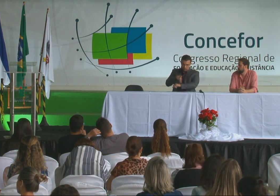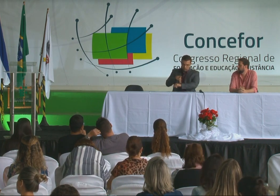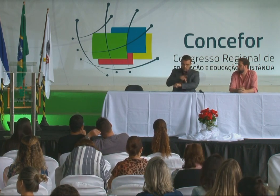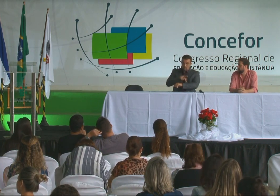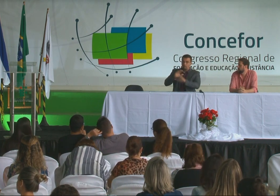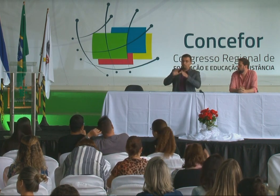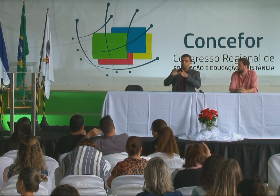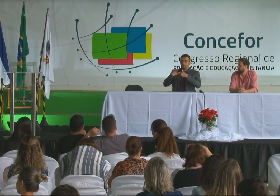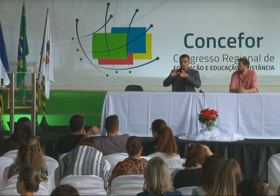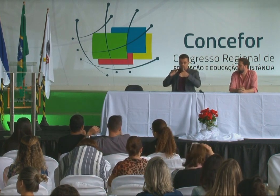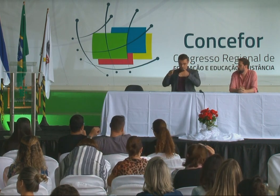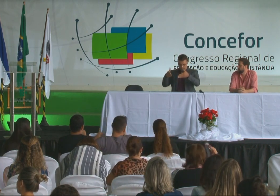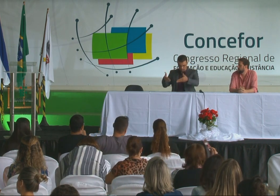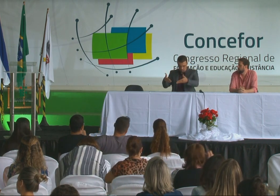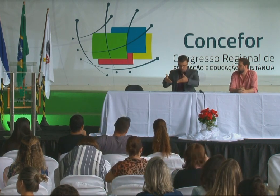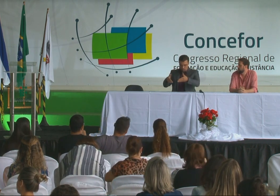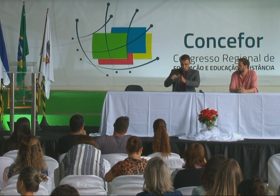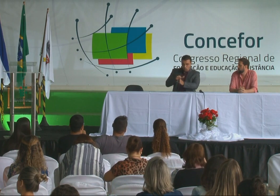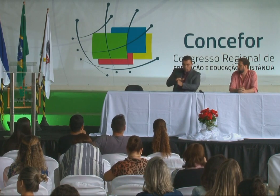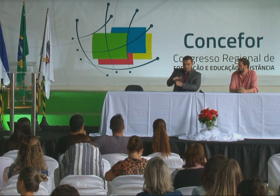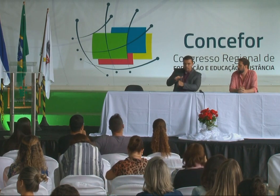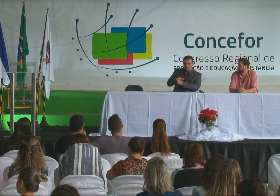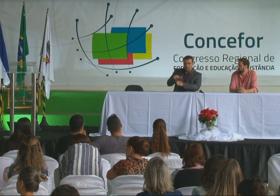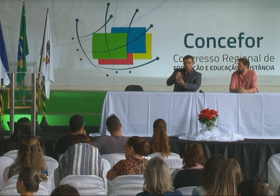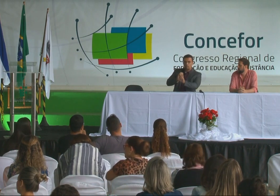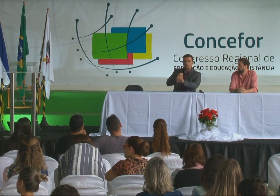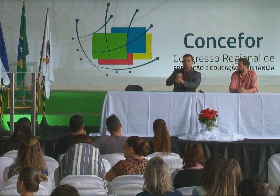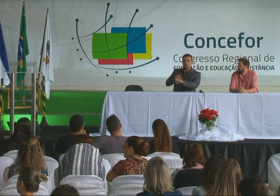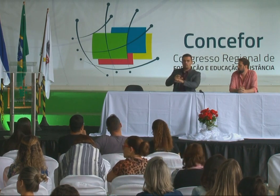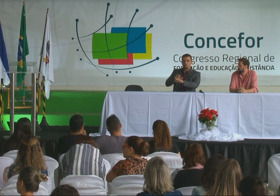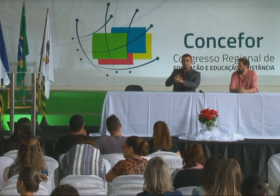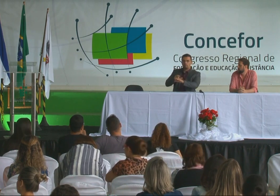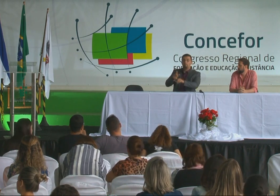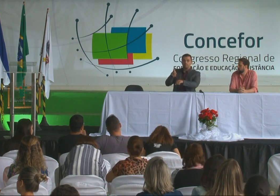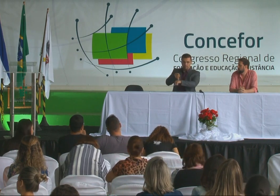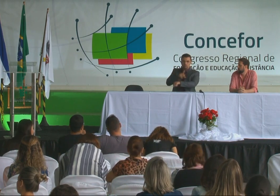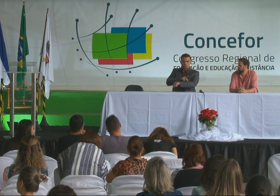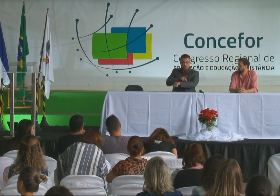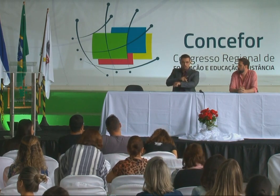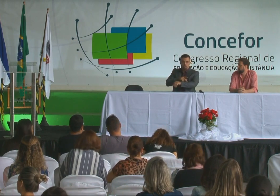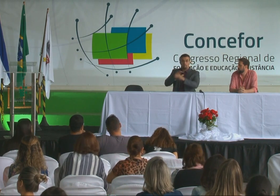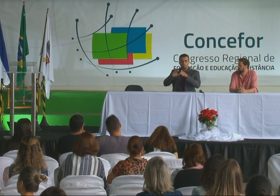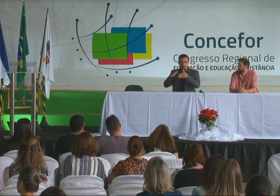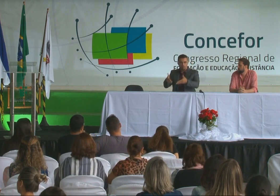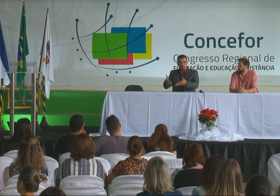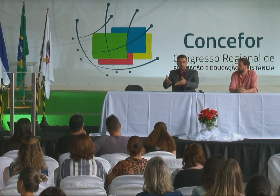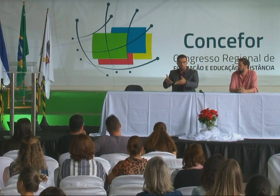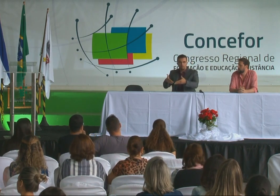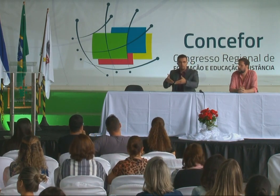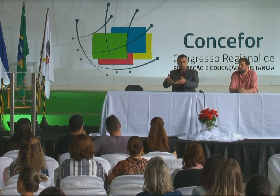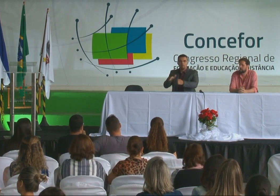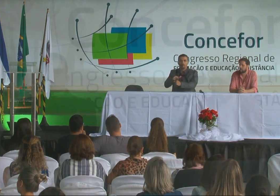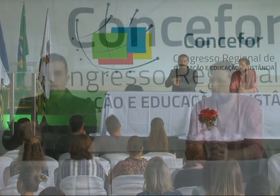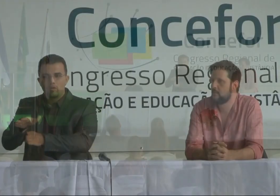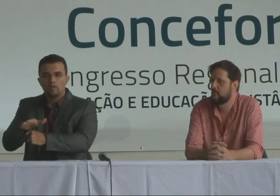e é formado em Pedagogia, o curso de Pedagogia, com foco